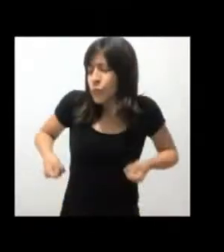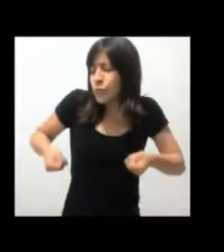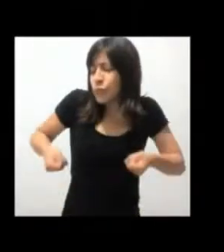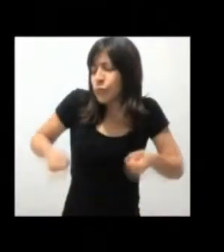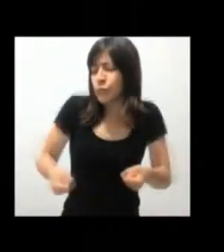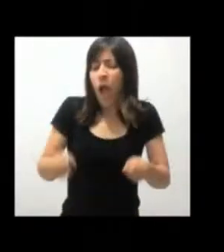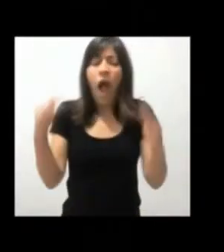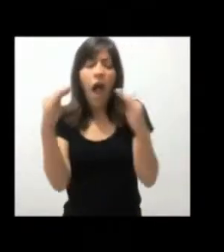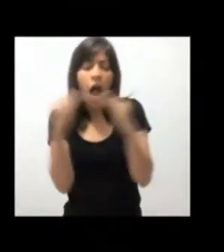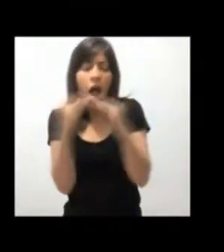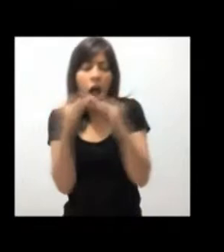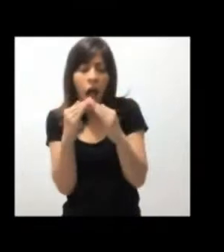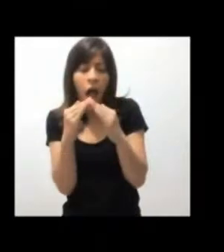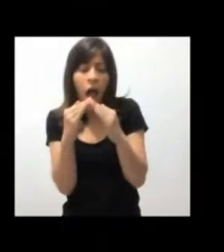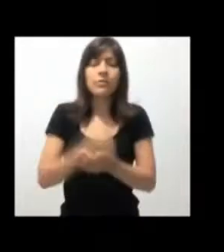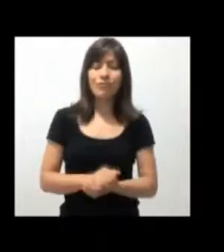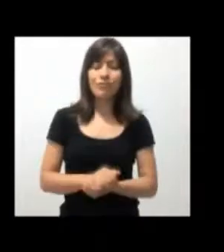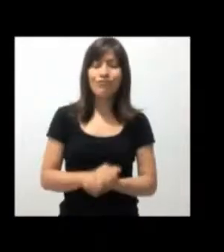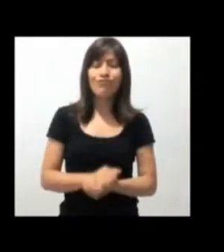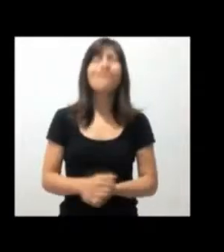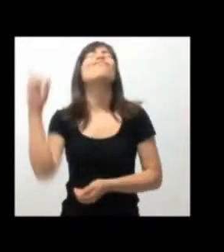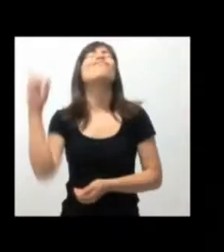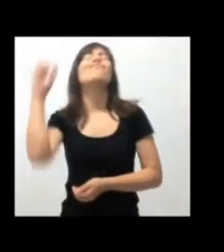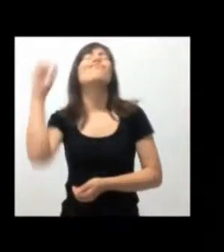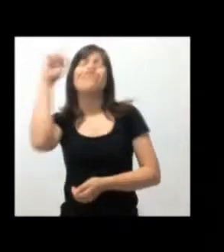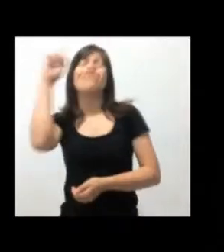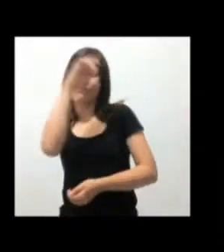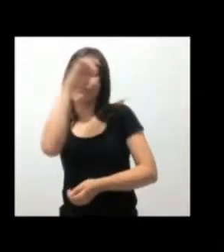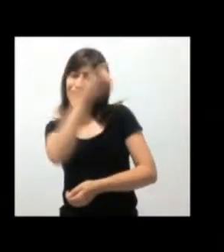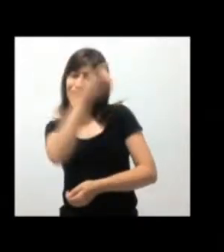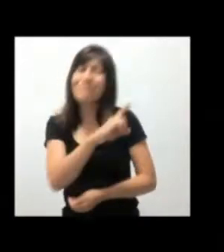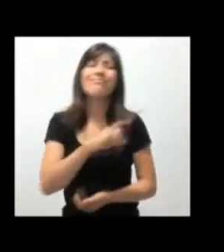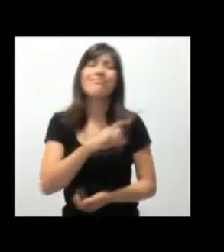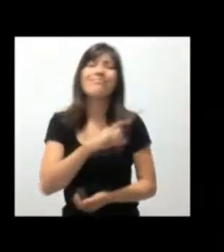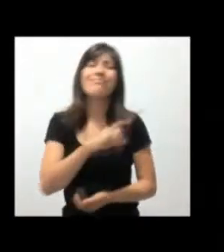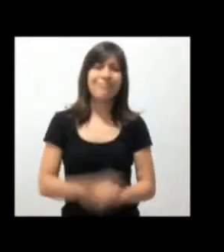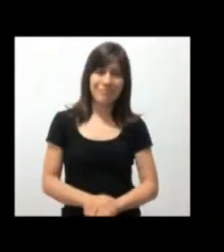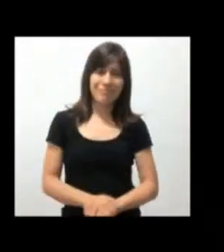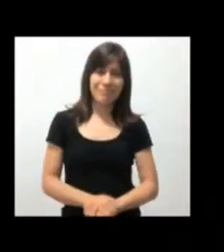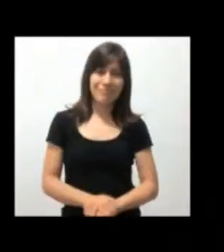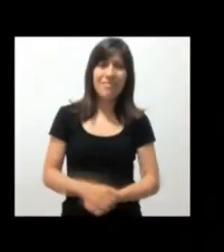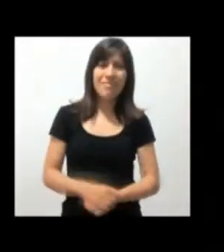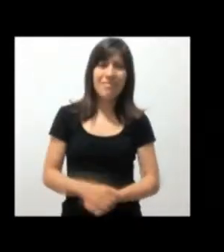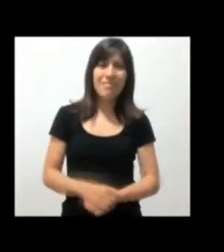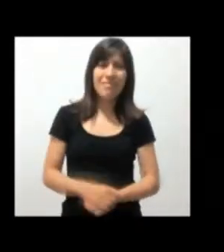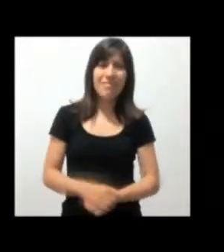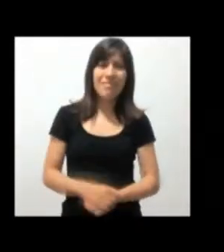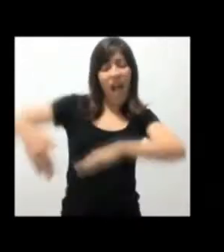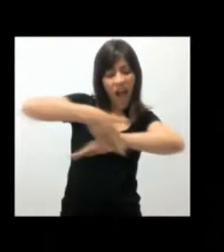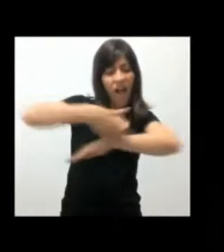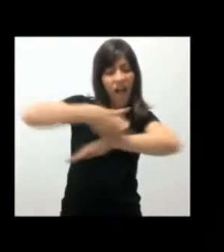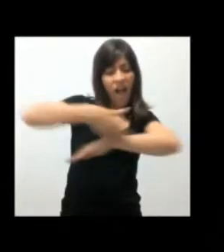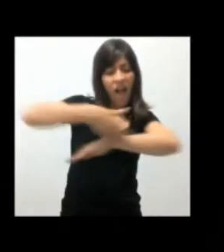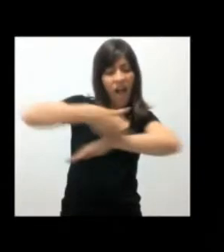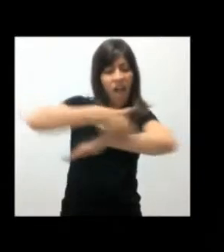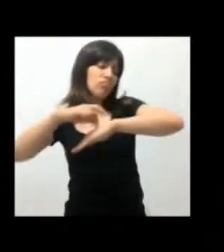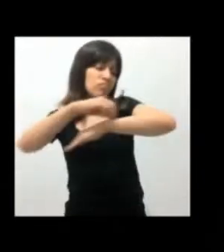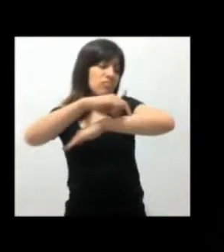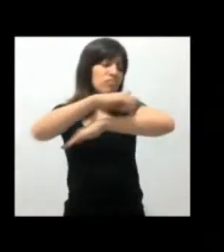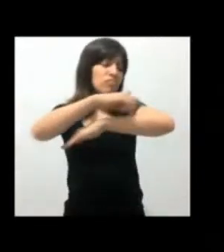encontrar várias dificuldades. As calçadas que são esburacadas, que são irregulares, que